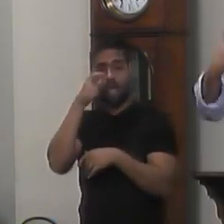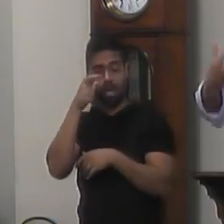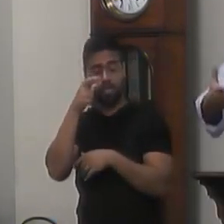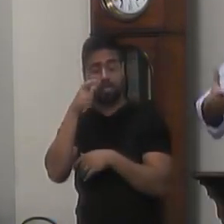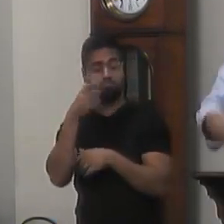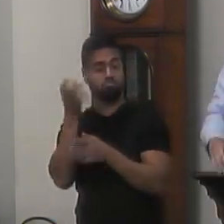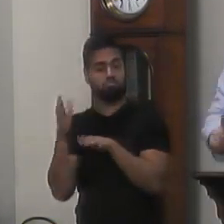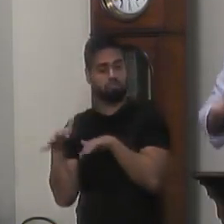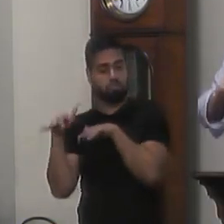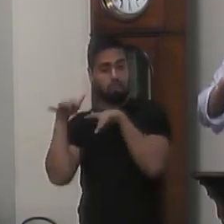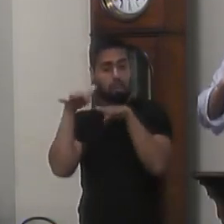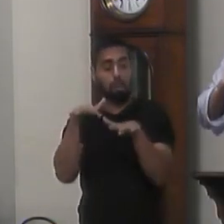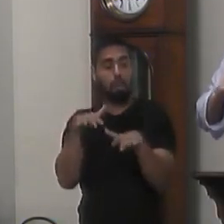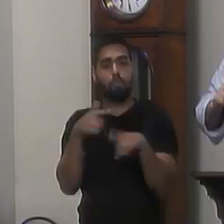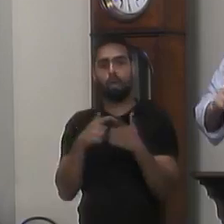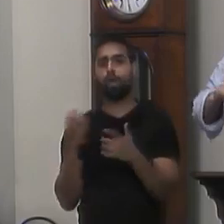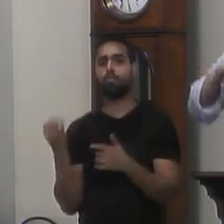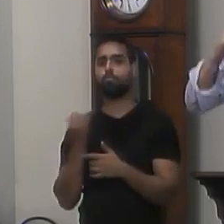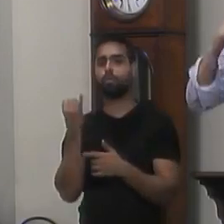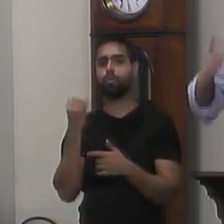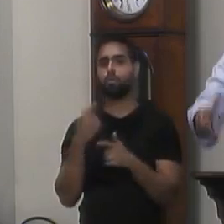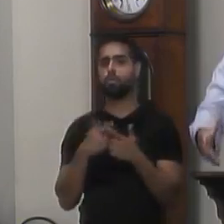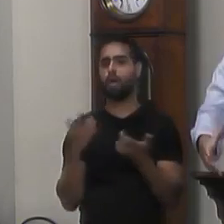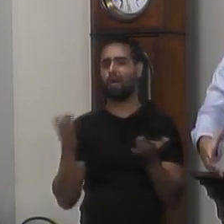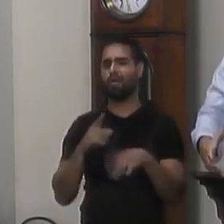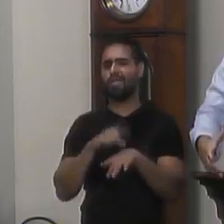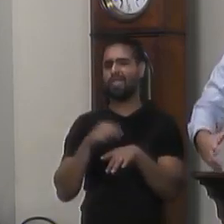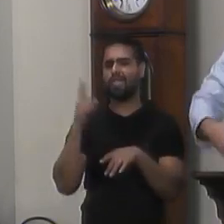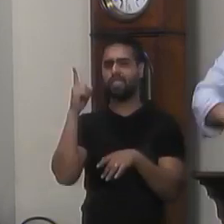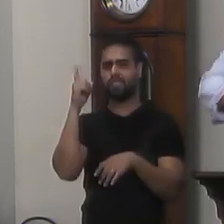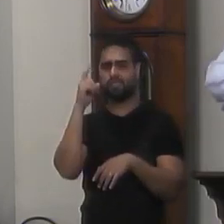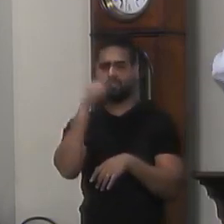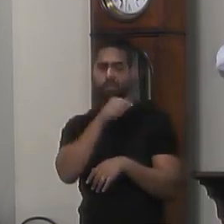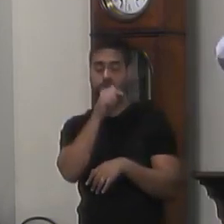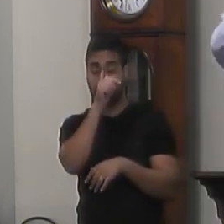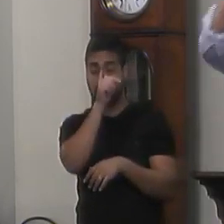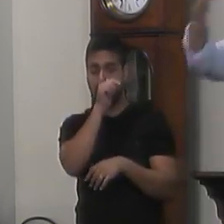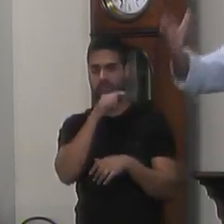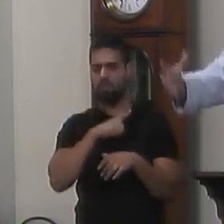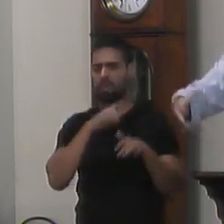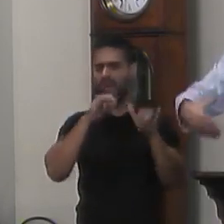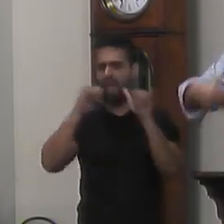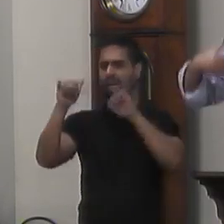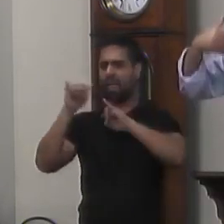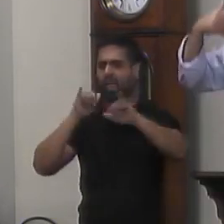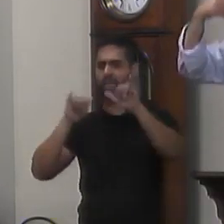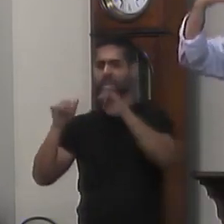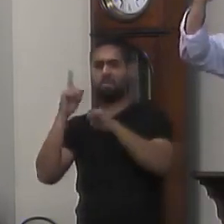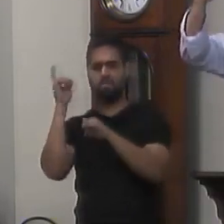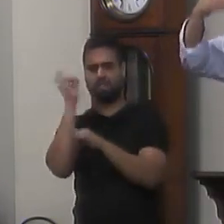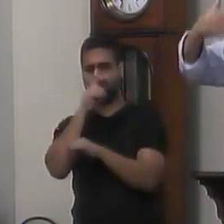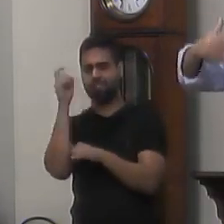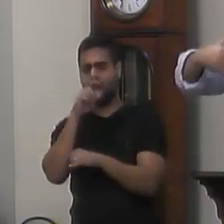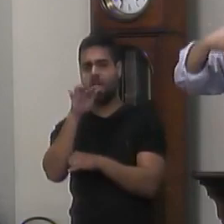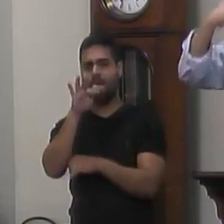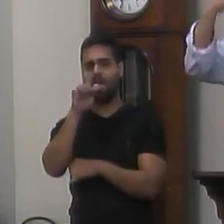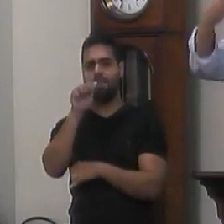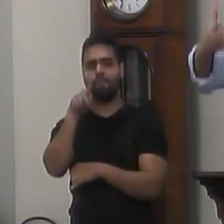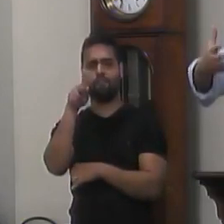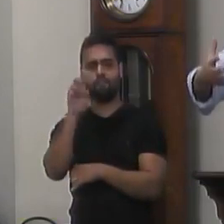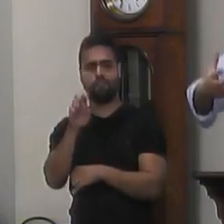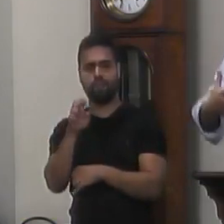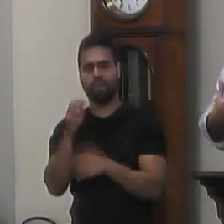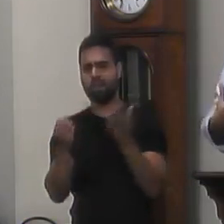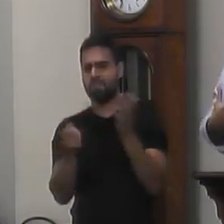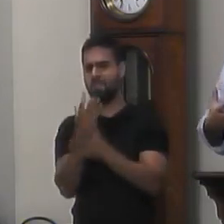é muito importante. Nós estamos num período difícil, entendeu? Muita notícia falsa, fake news,